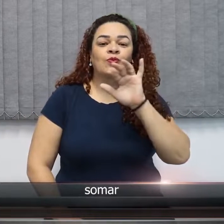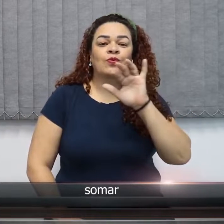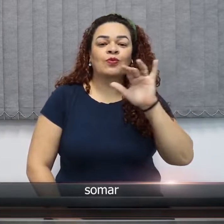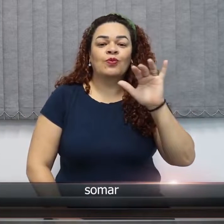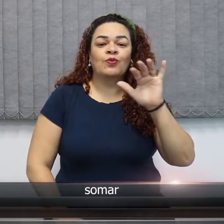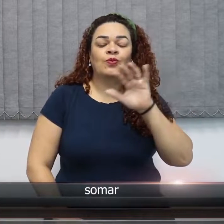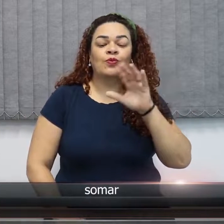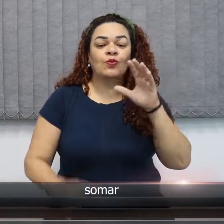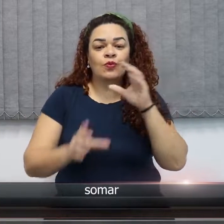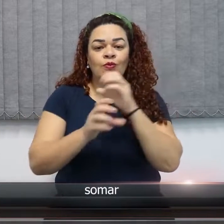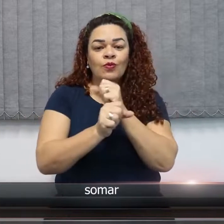somar,